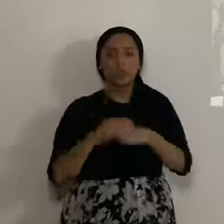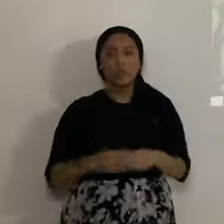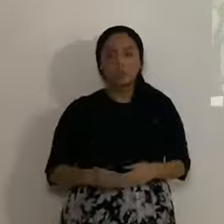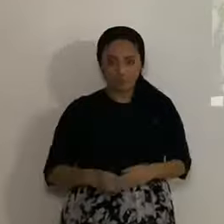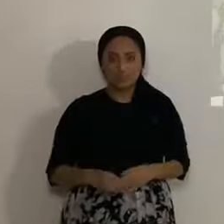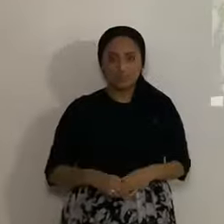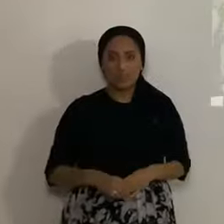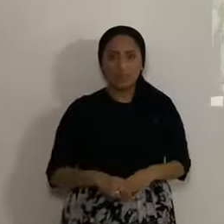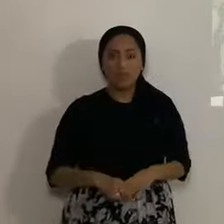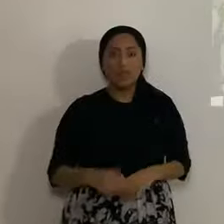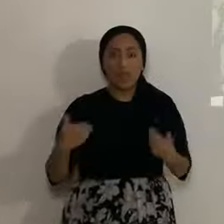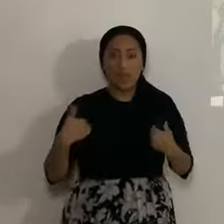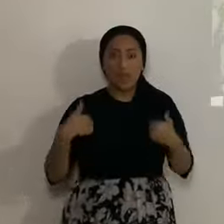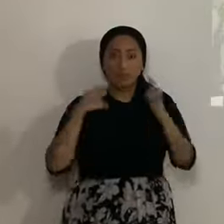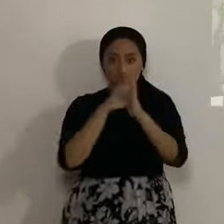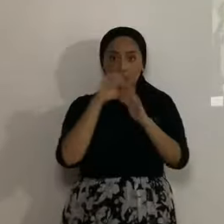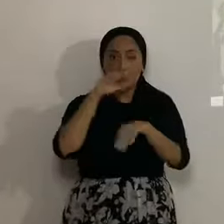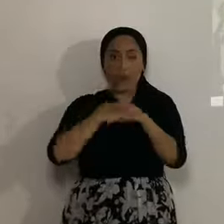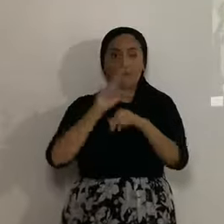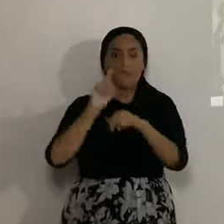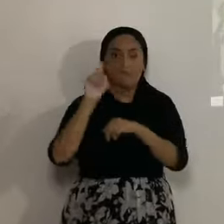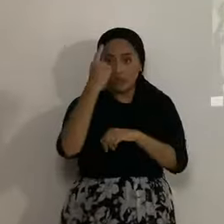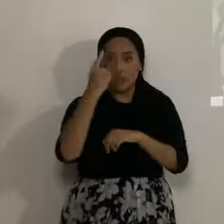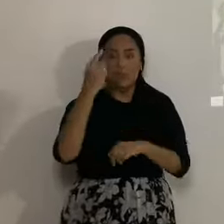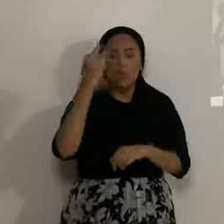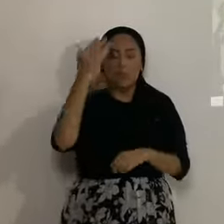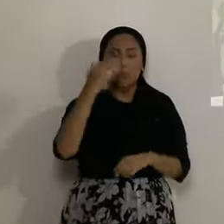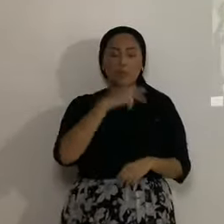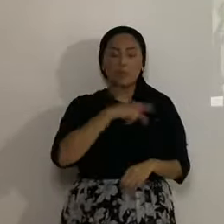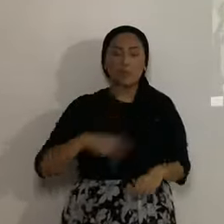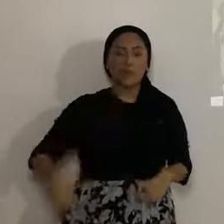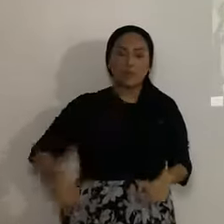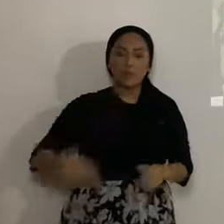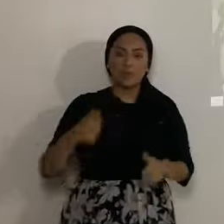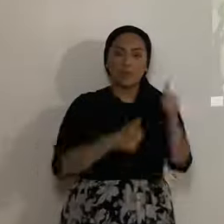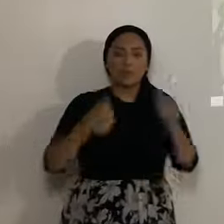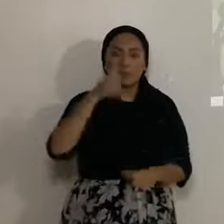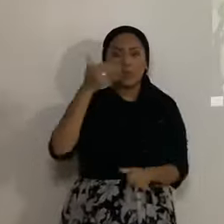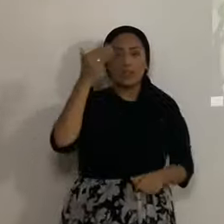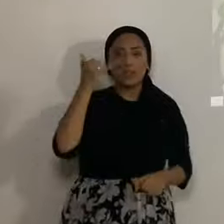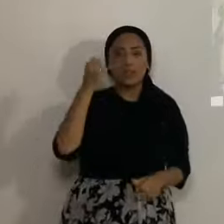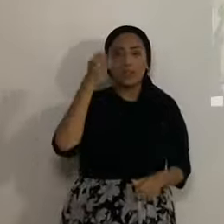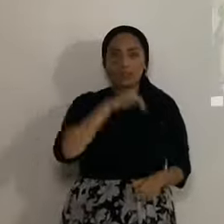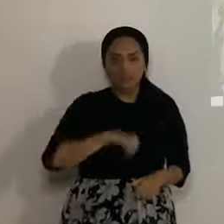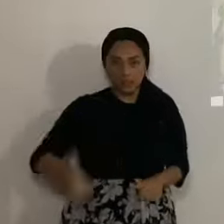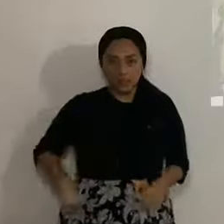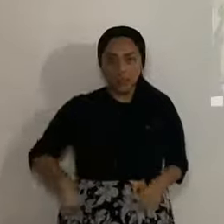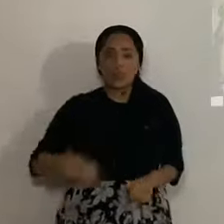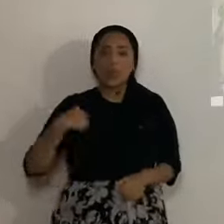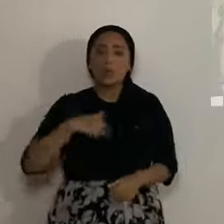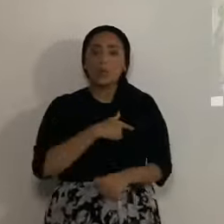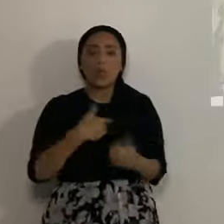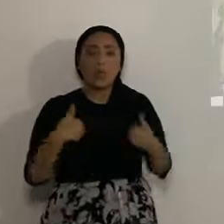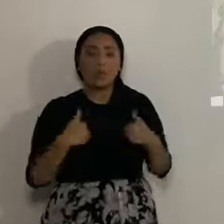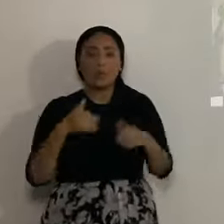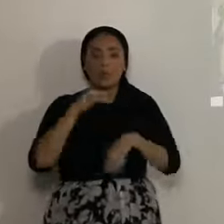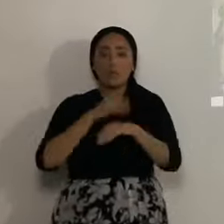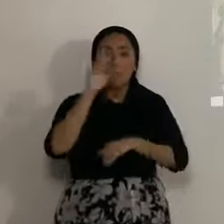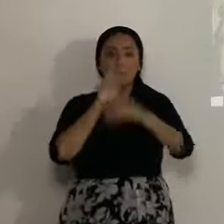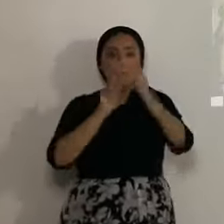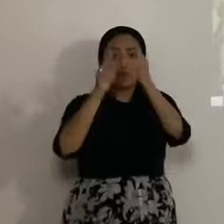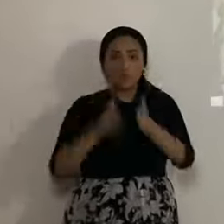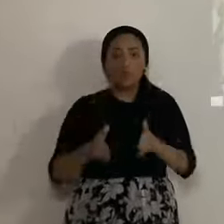Tenemos ejemplo, en primer lugar, el rey de reyes, Yahshua, Amashia. Tenemos a los profetas,